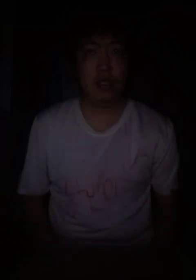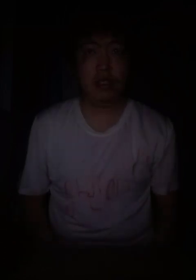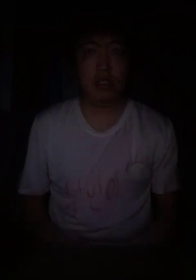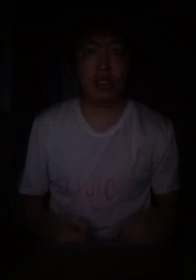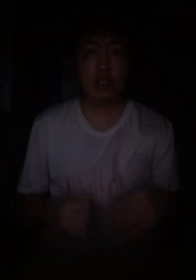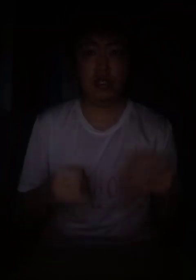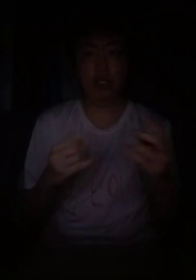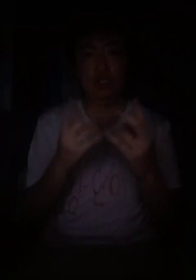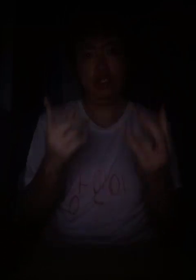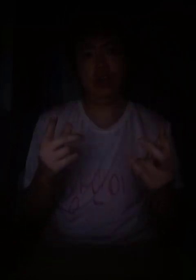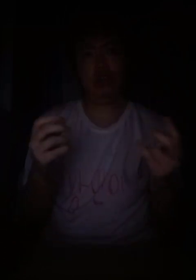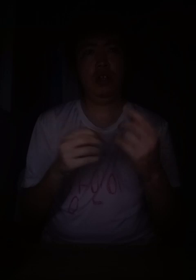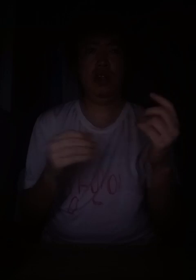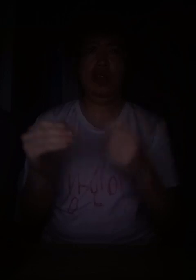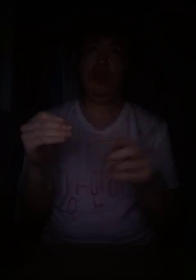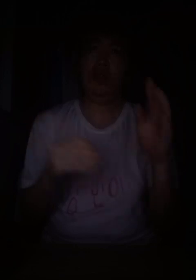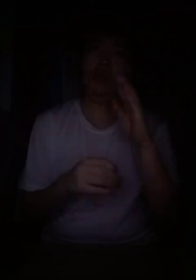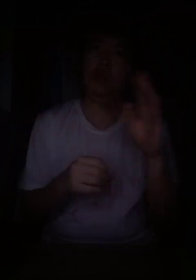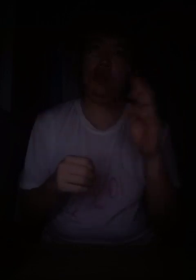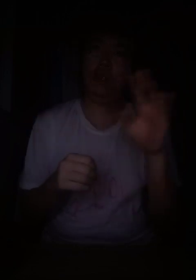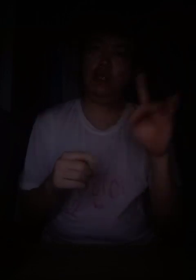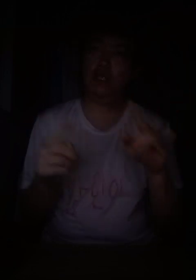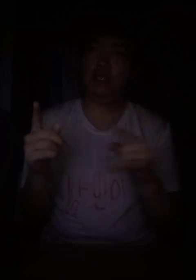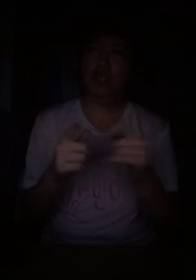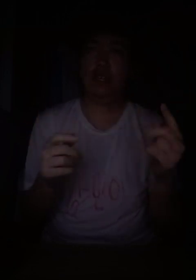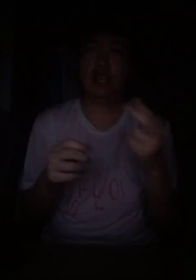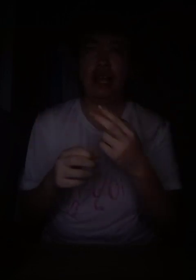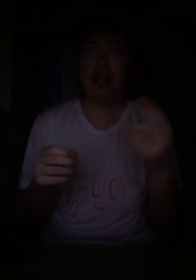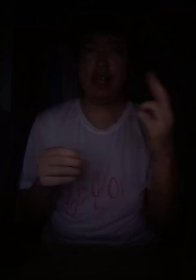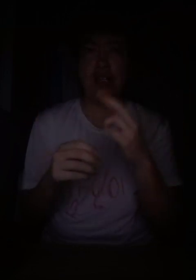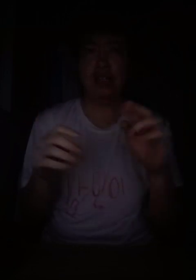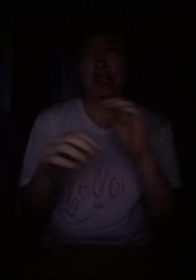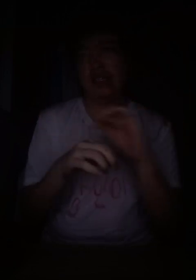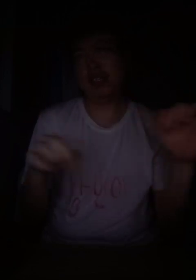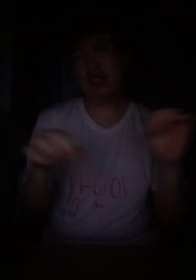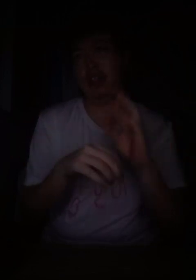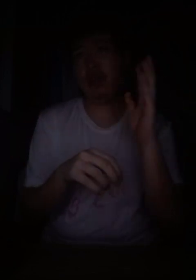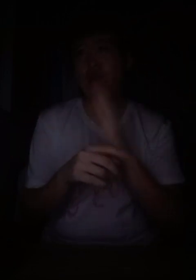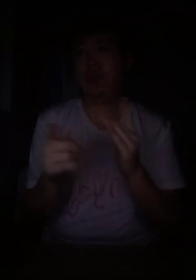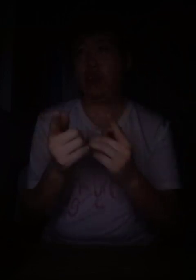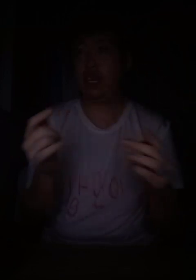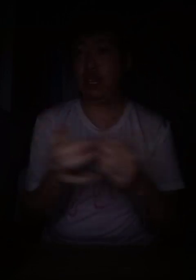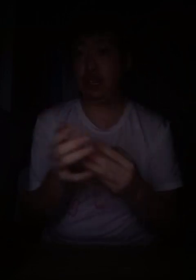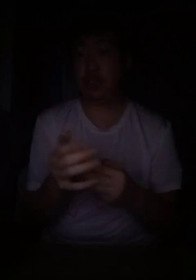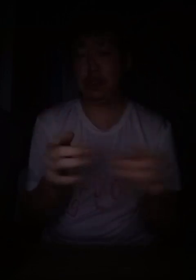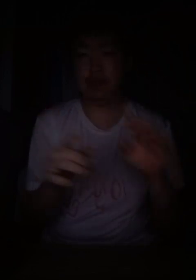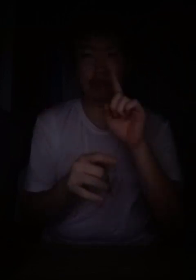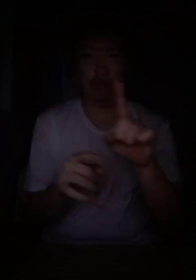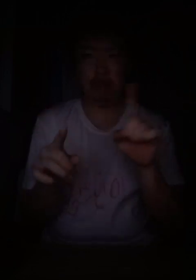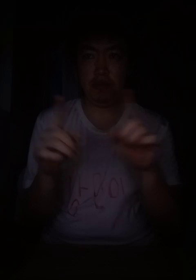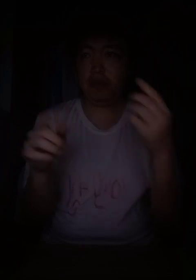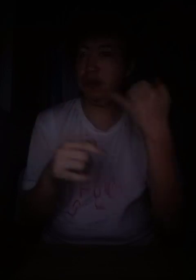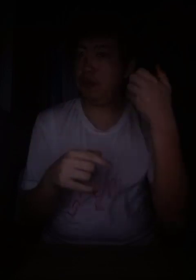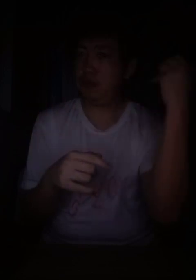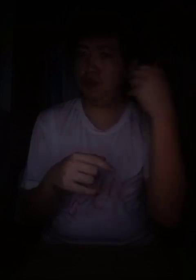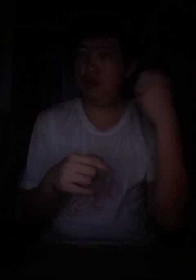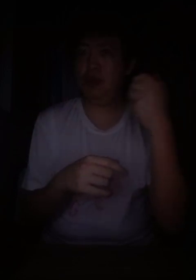지난 10월 지하철 5호선에서 승객이 안전문에 끼었을 때 다른 승객들이 비상전화로 이 위급한 상황을